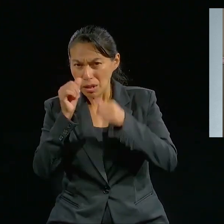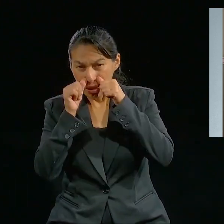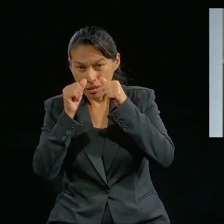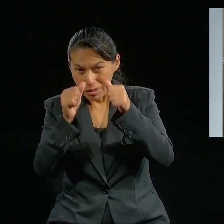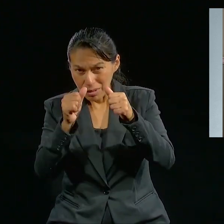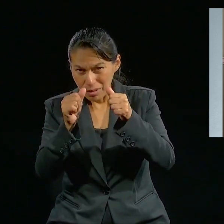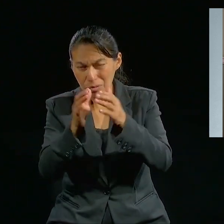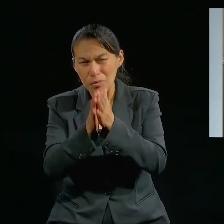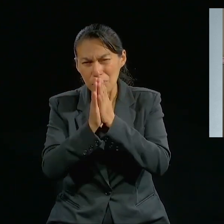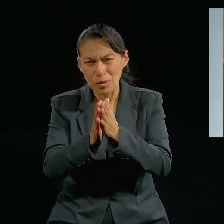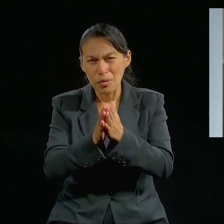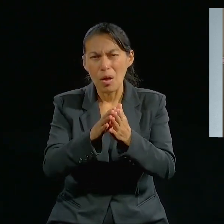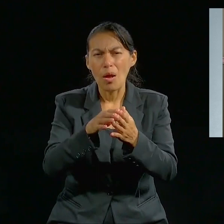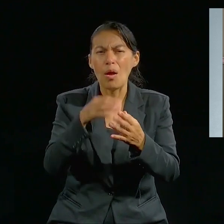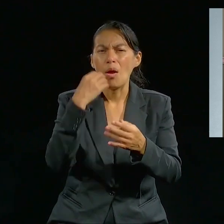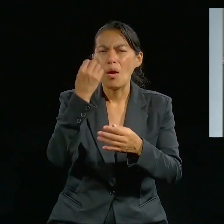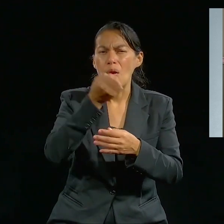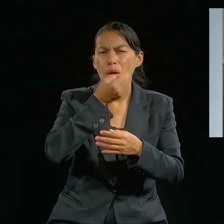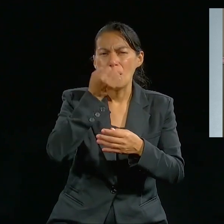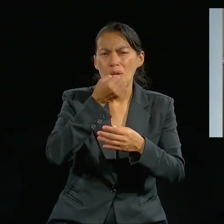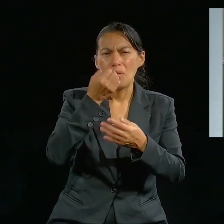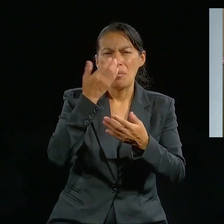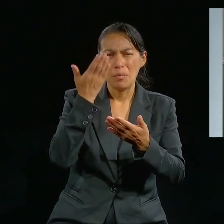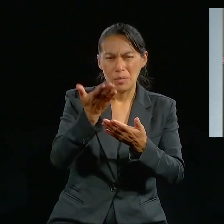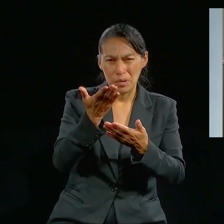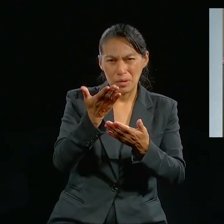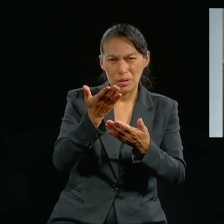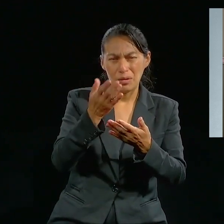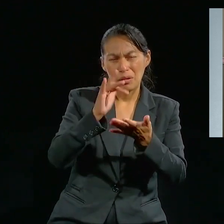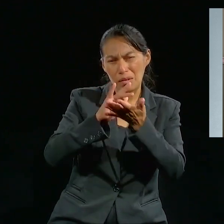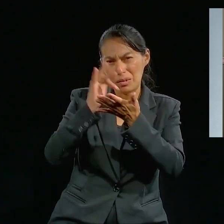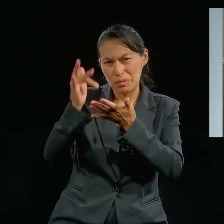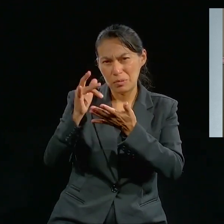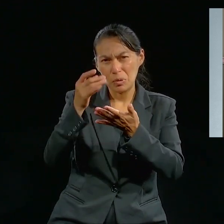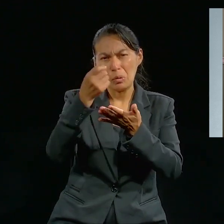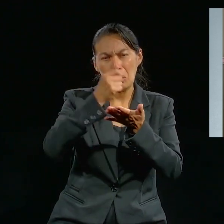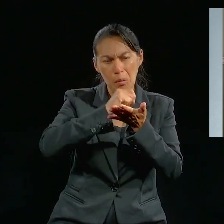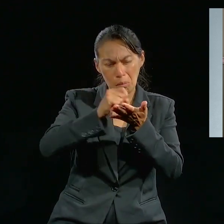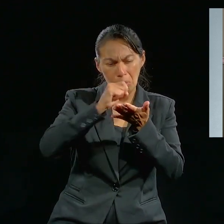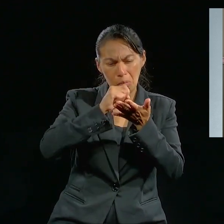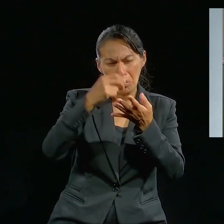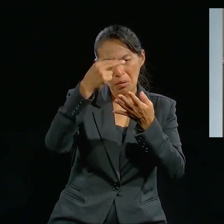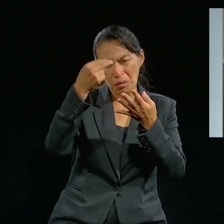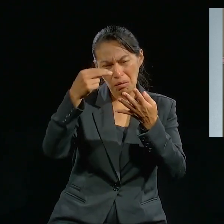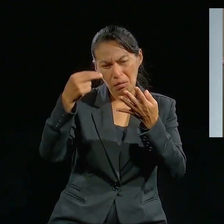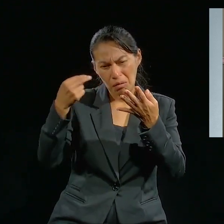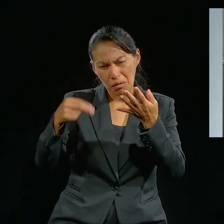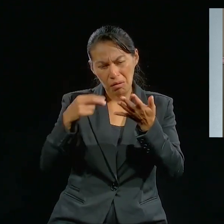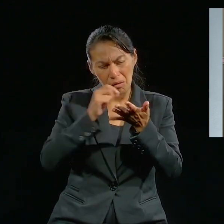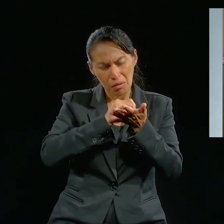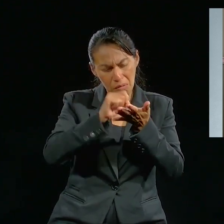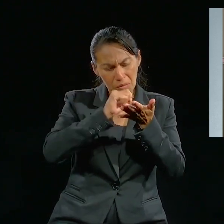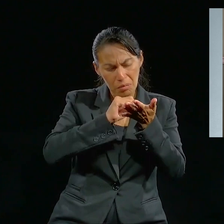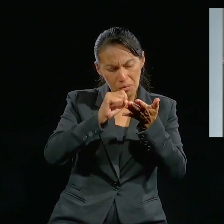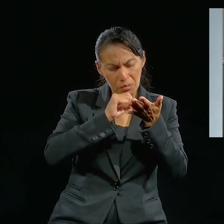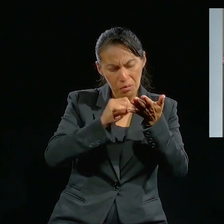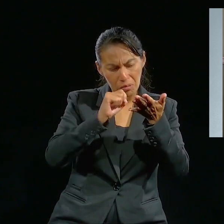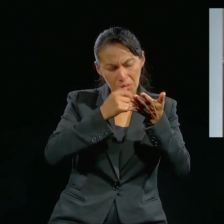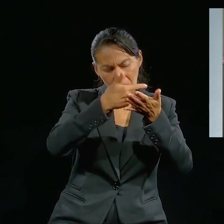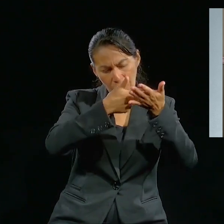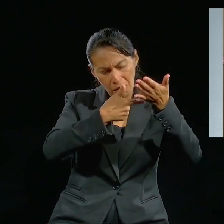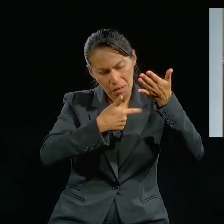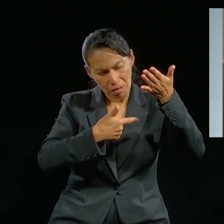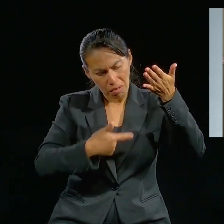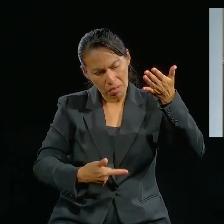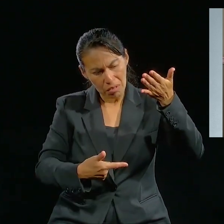nosotros, anota los nombres y los pedidos de oración y ora por ellos durante esta semana, ora